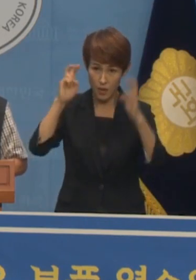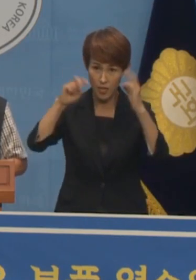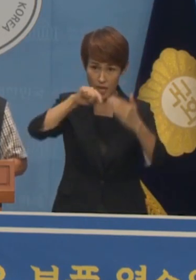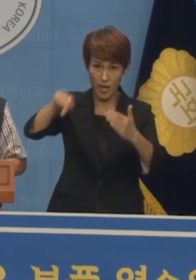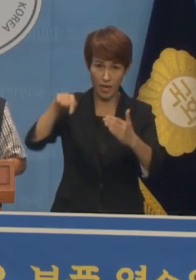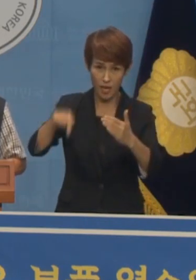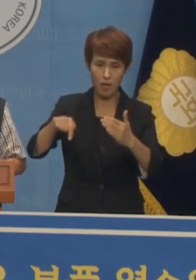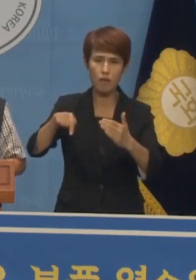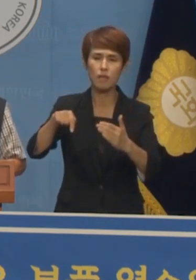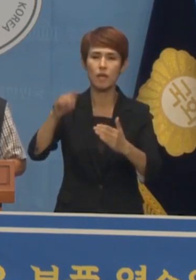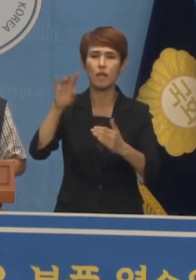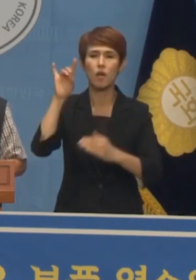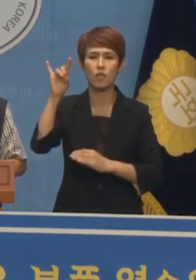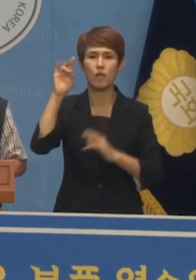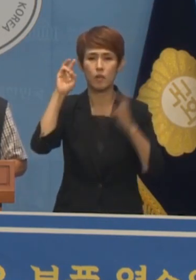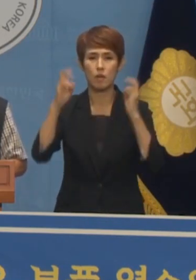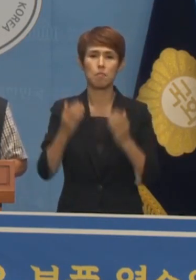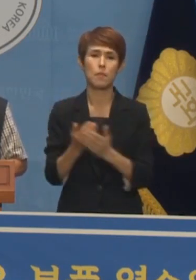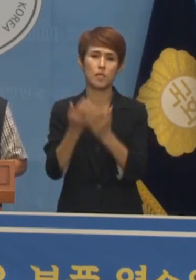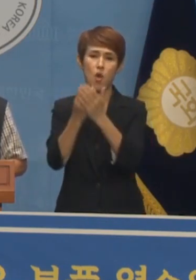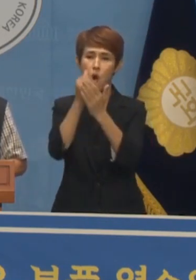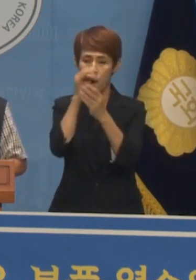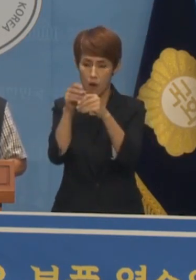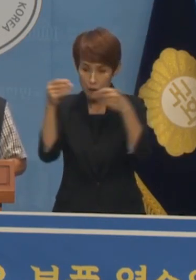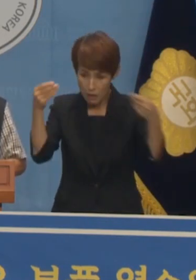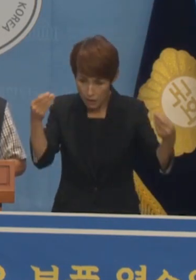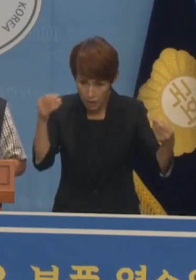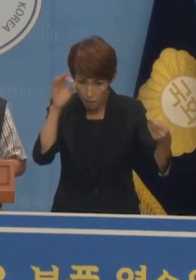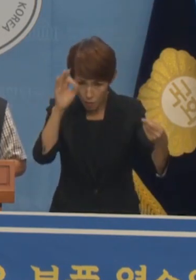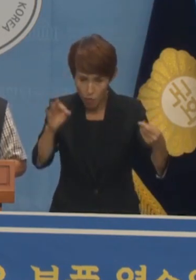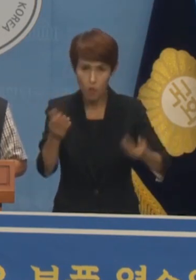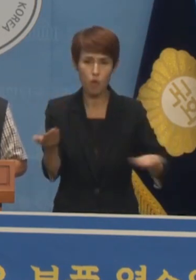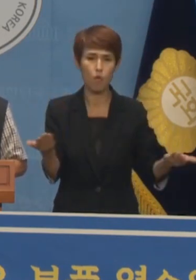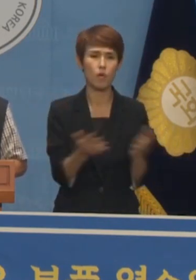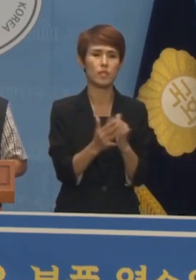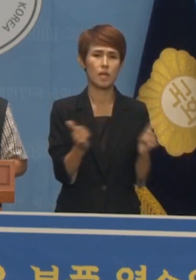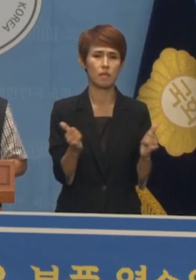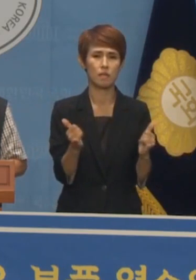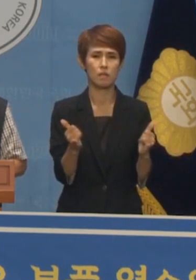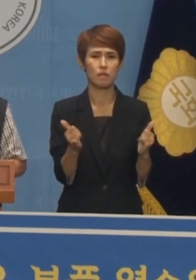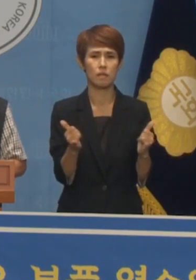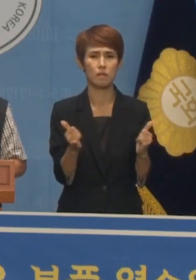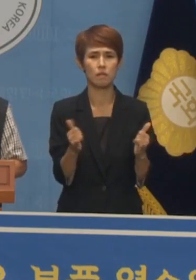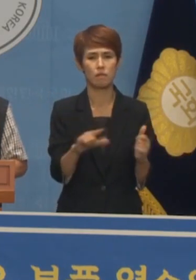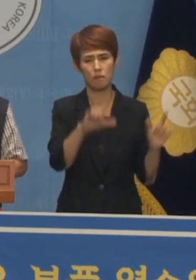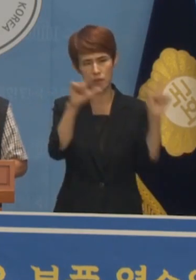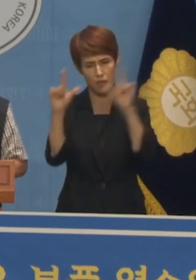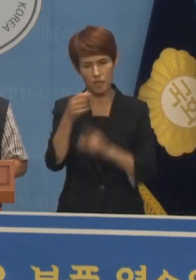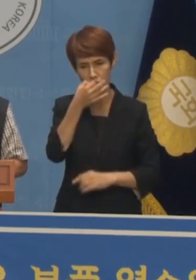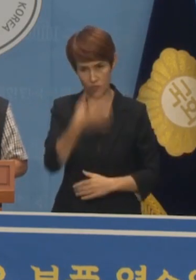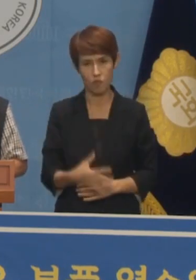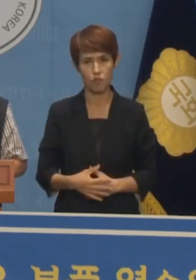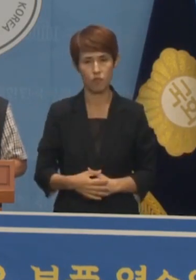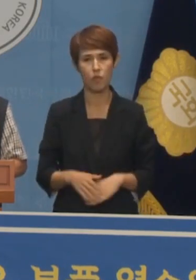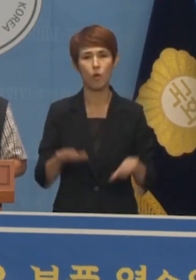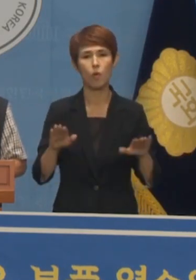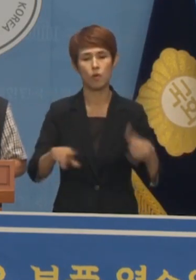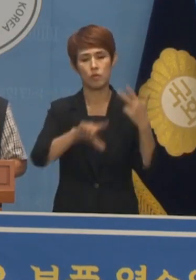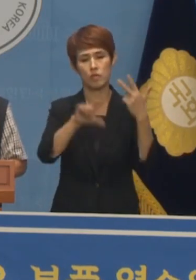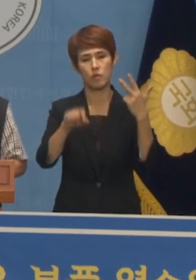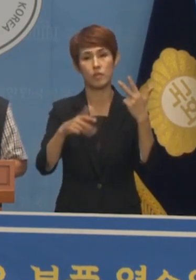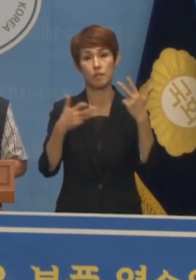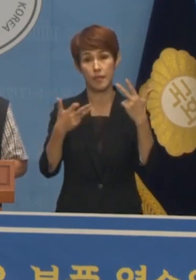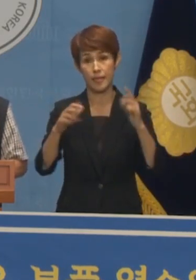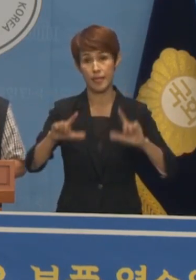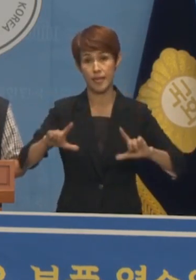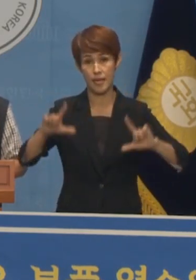현대차의 발전에는 있지만 그 속에 있는 노동자들, 하청업체 노동자들의 삶이었기 때문에 오는 18일 날